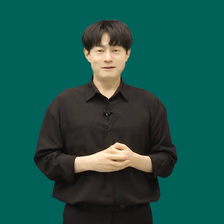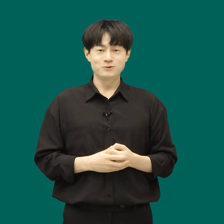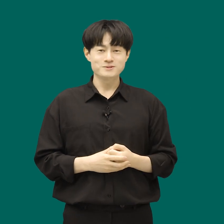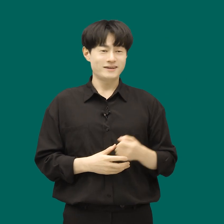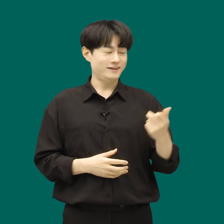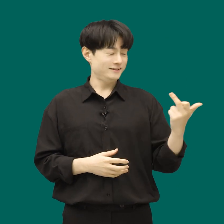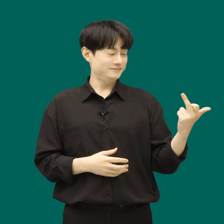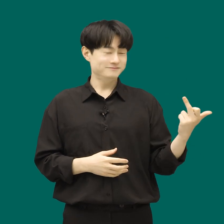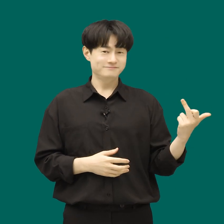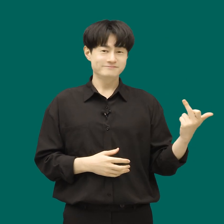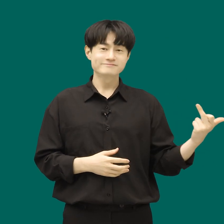남동생,